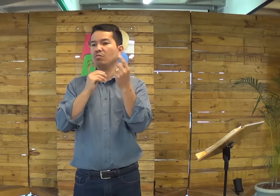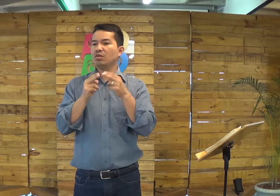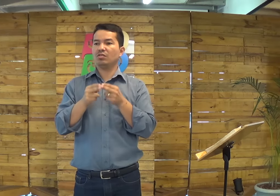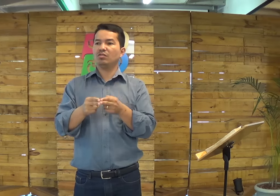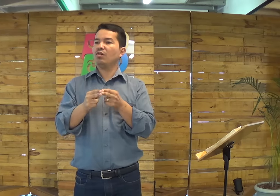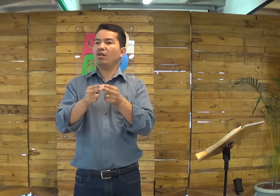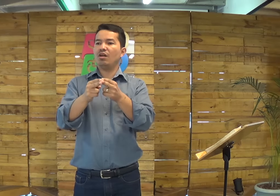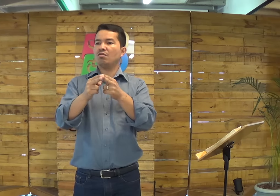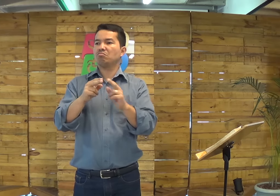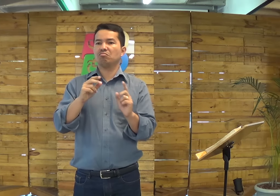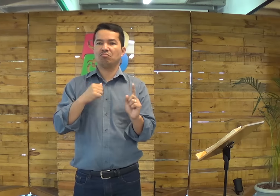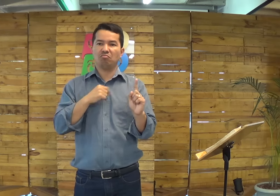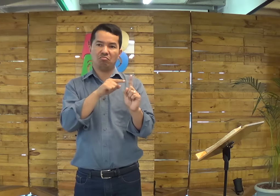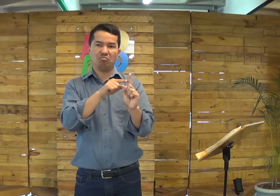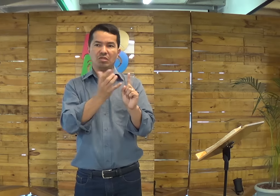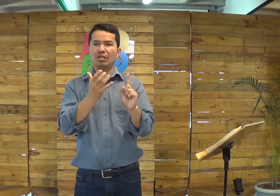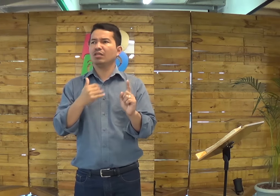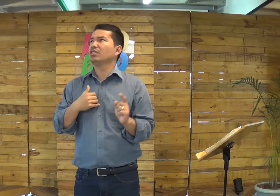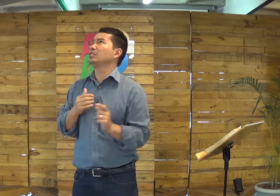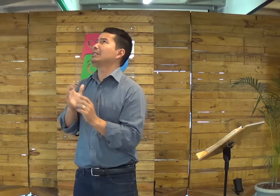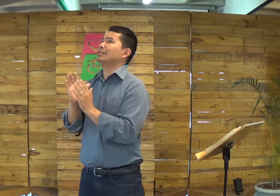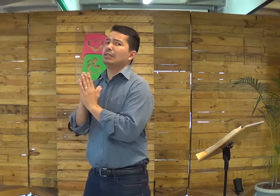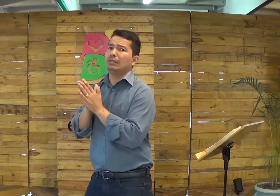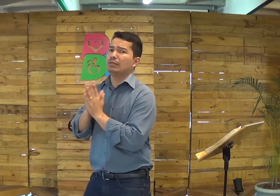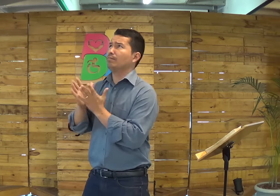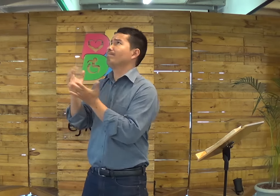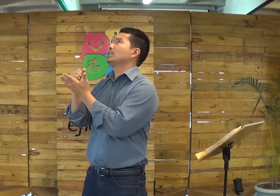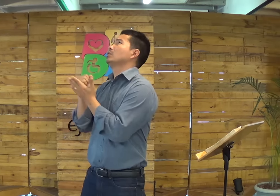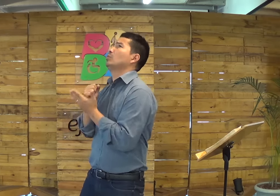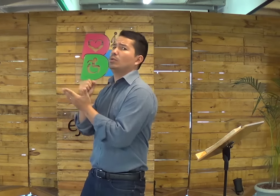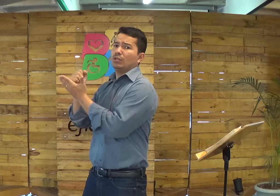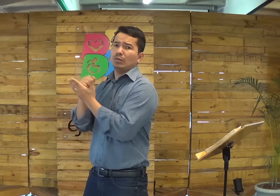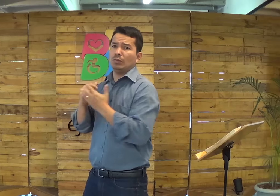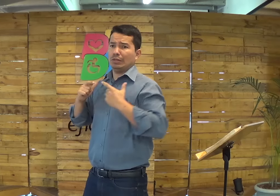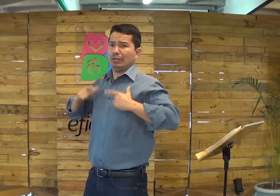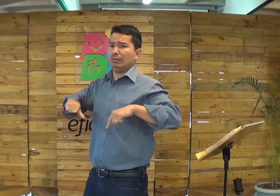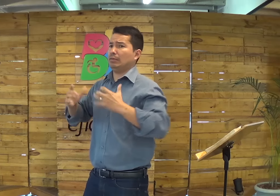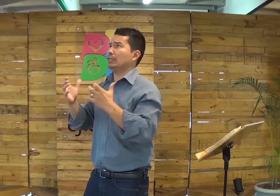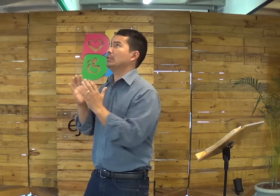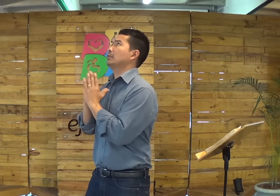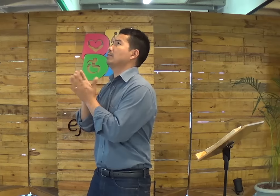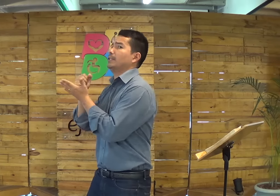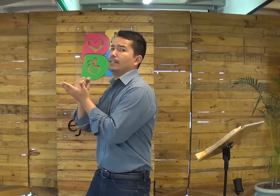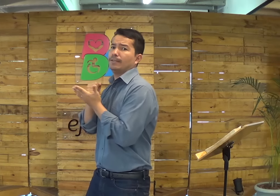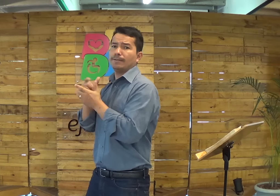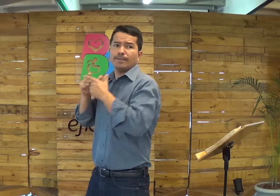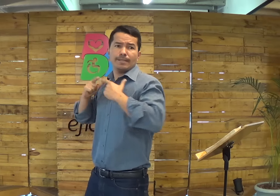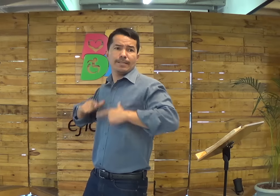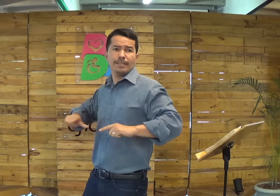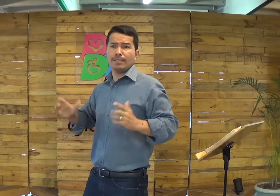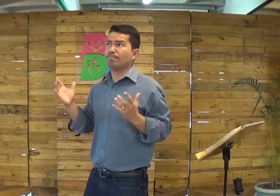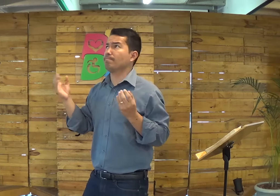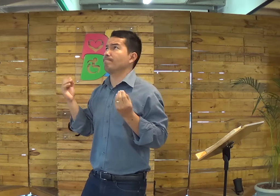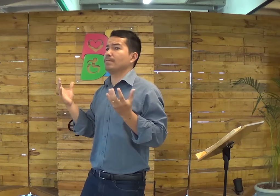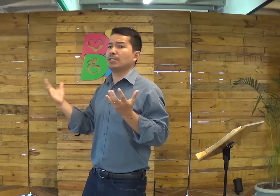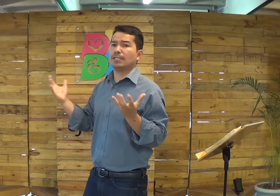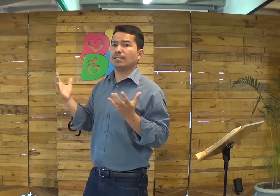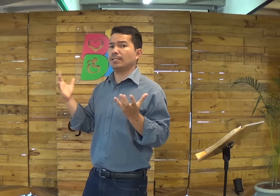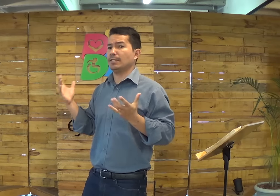disso então só Noé né ele orava Ai Deus me ajude para que eu seja puro porque eu seja